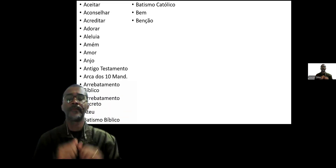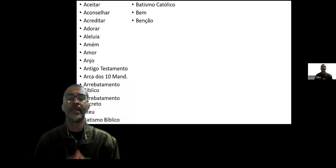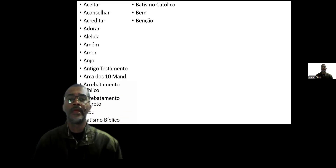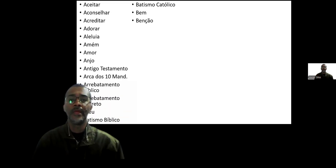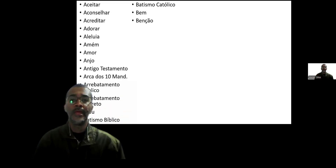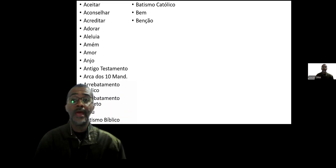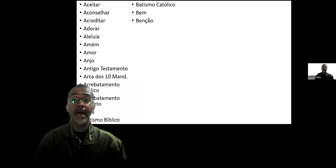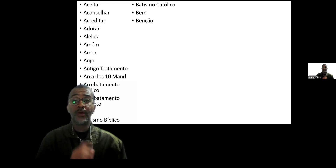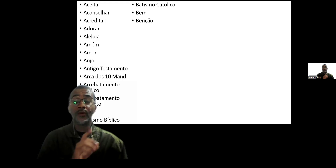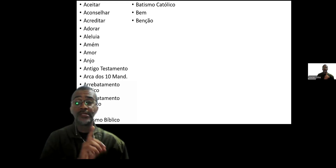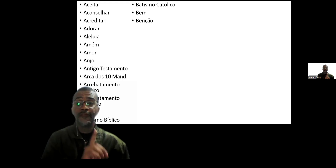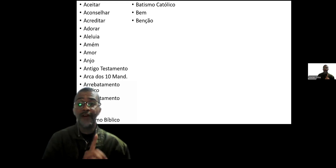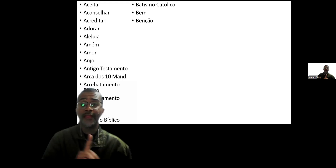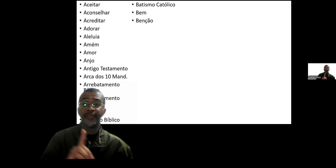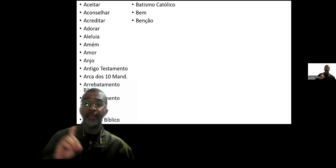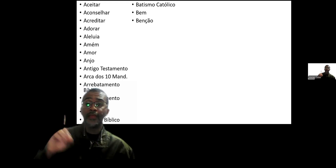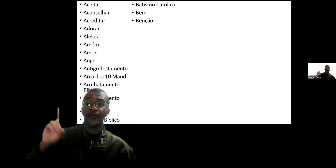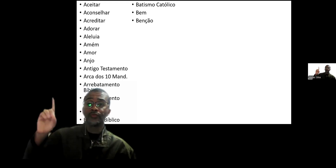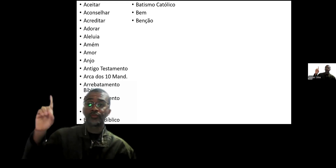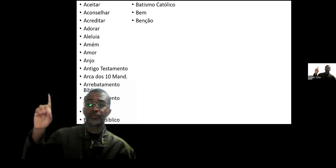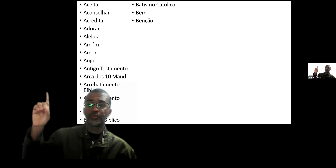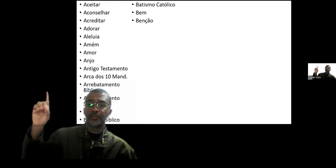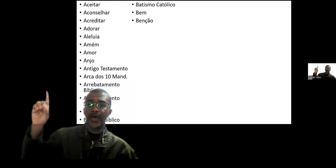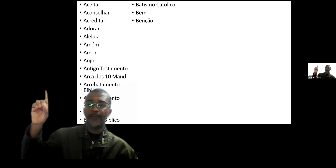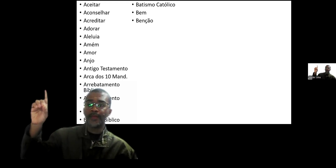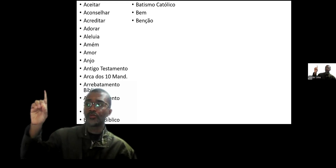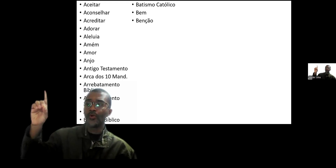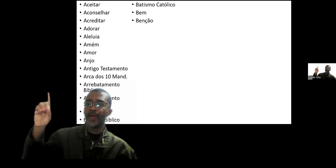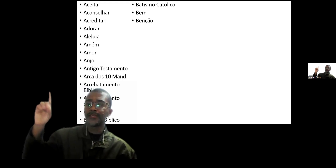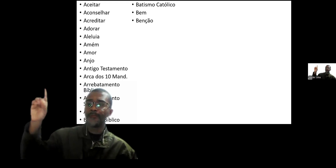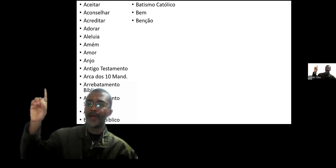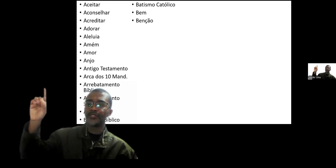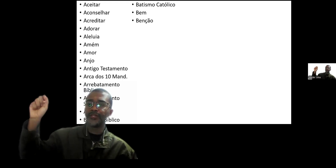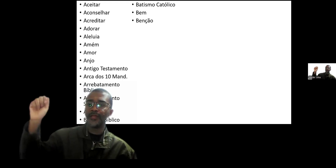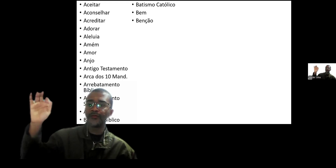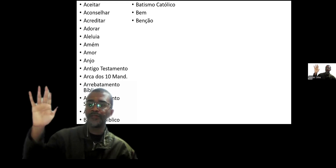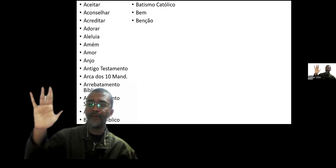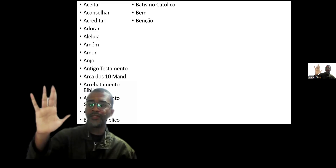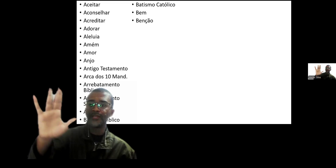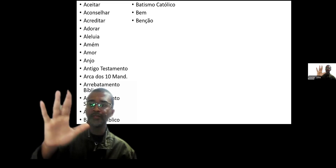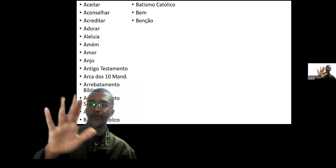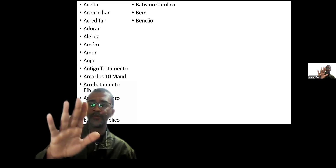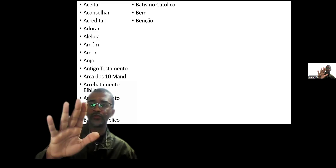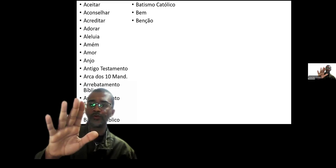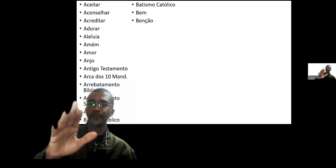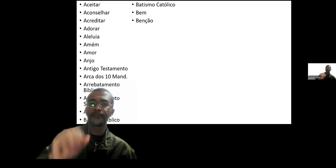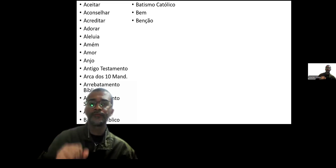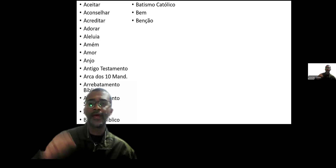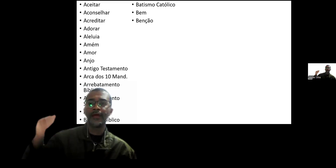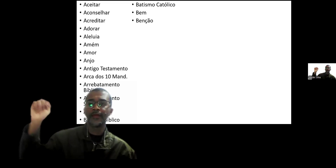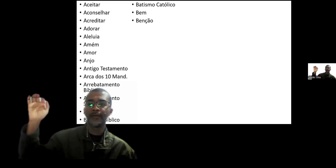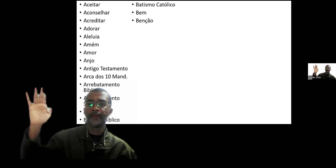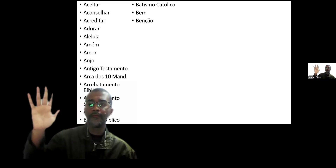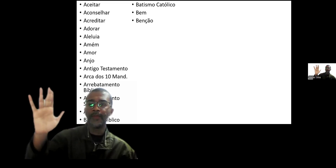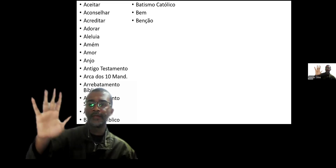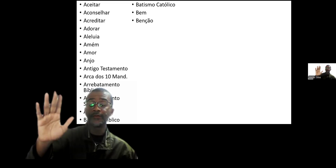ok? Agora, quando você fala Deus abençoe, aí você parte de Deus e vai em direção à pessoa,